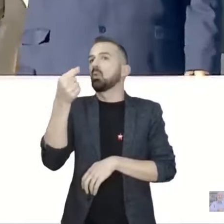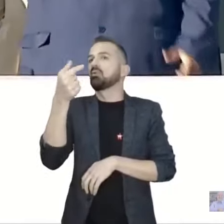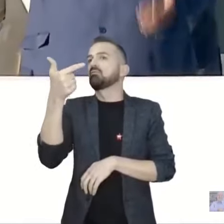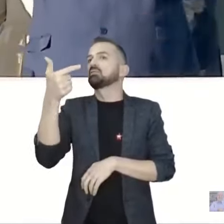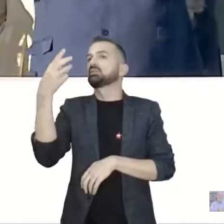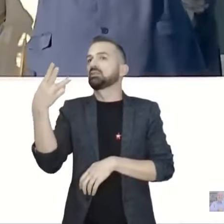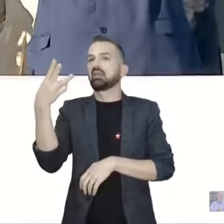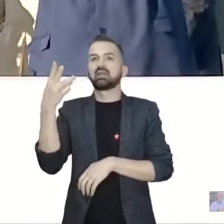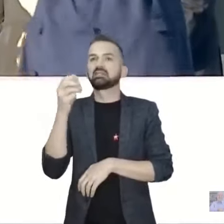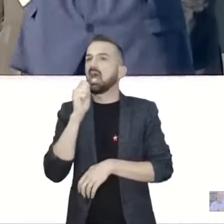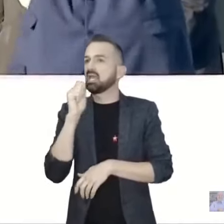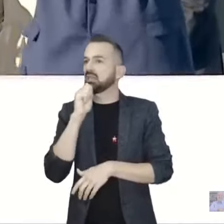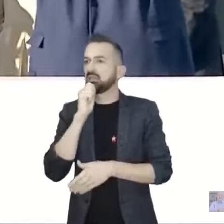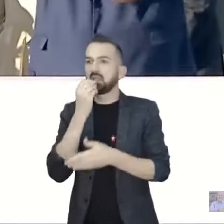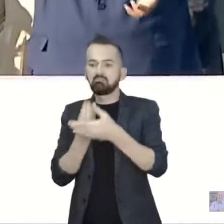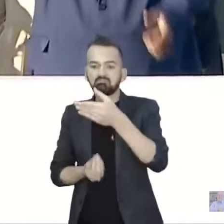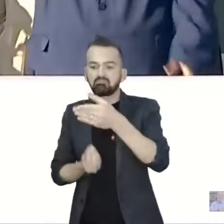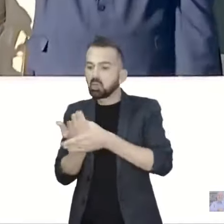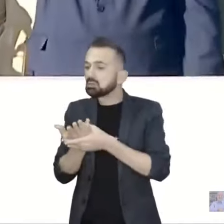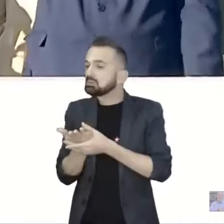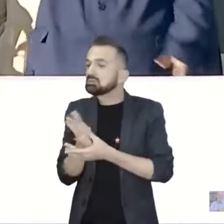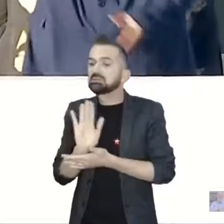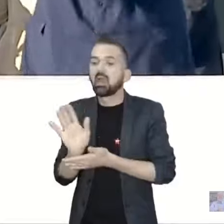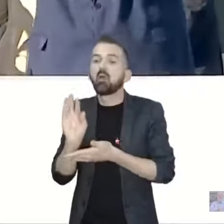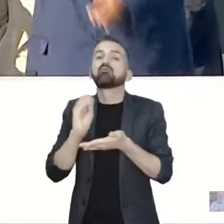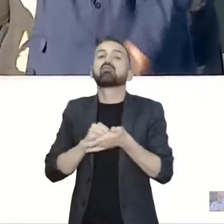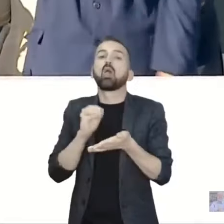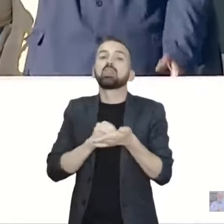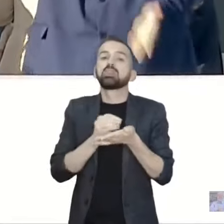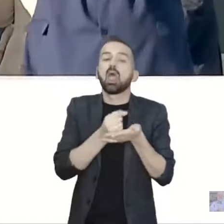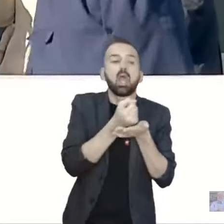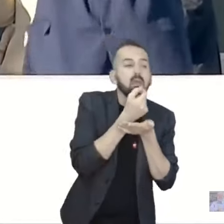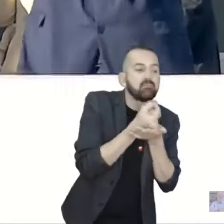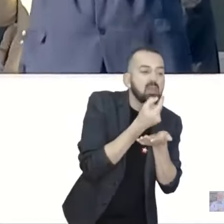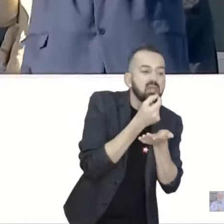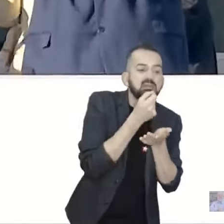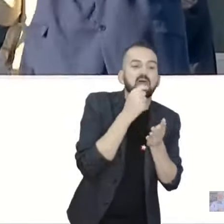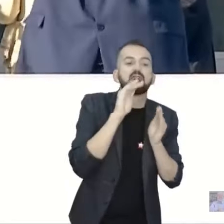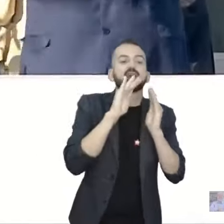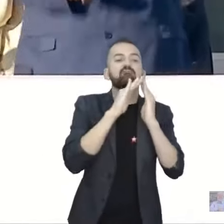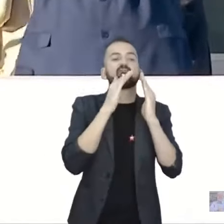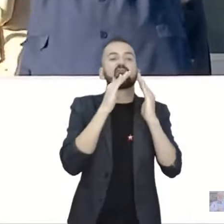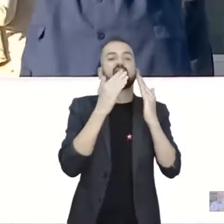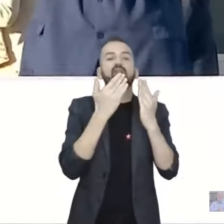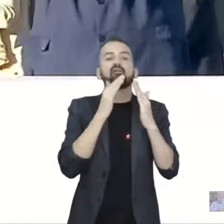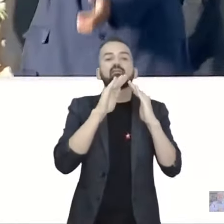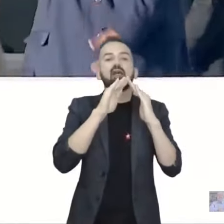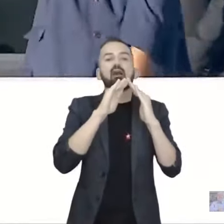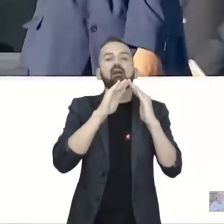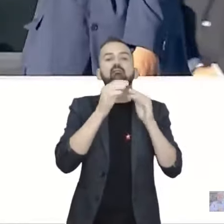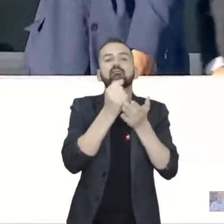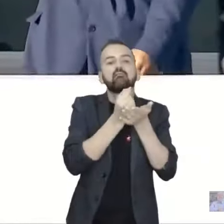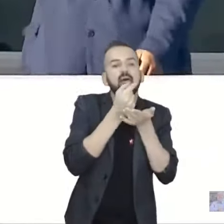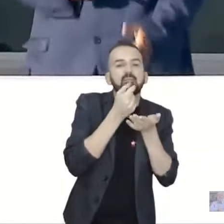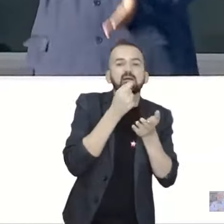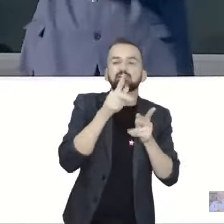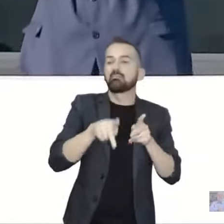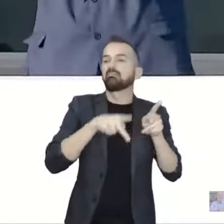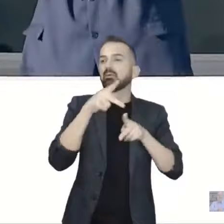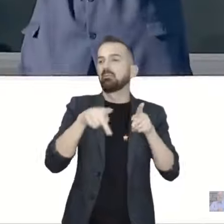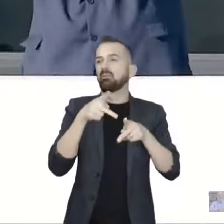editados. Falta o remédio na farmácia popular. Não há estoque de vacinas para o enfrentamento das novas variantes